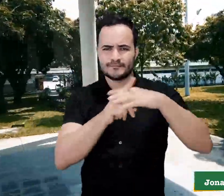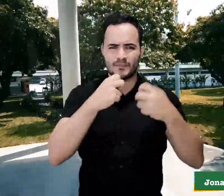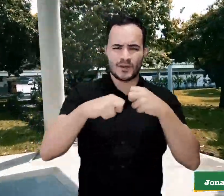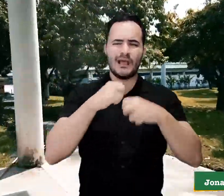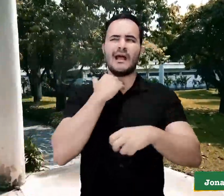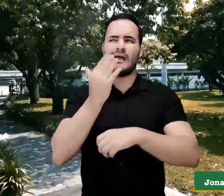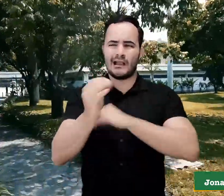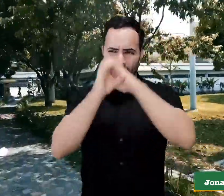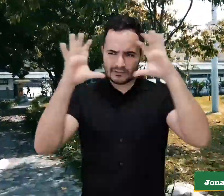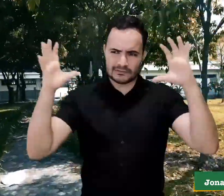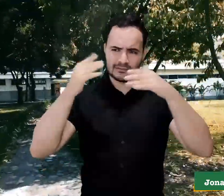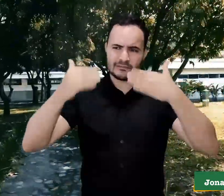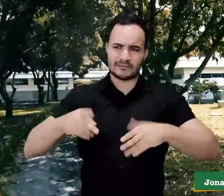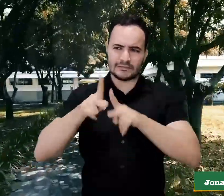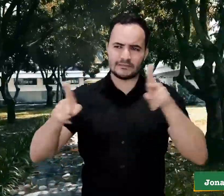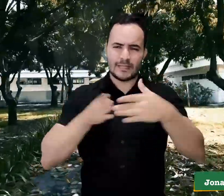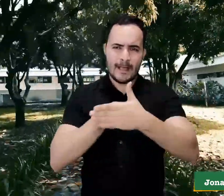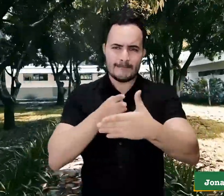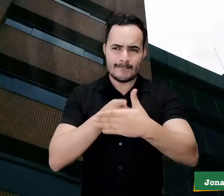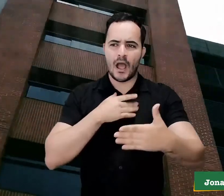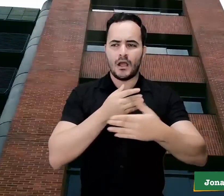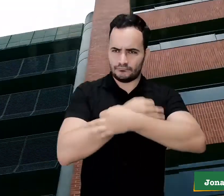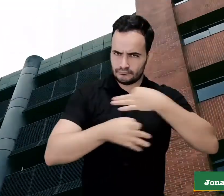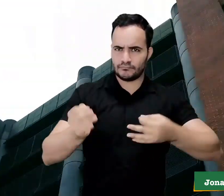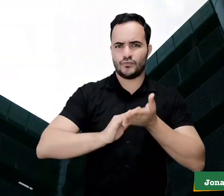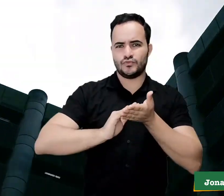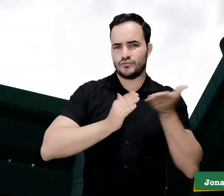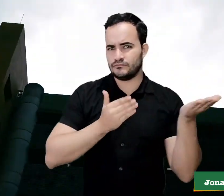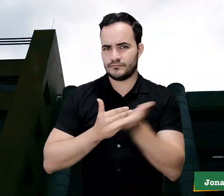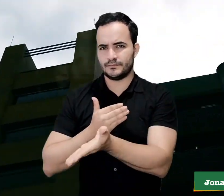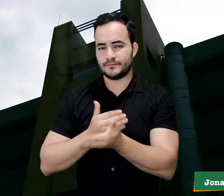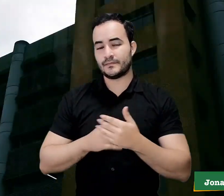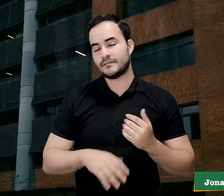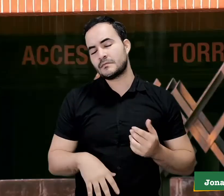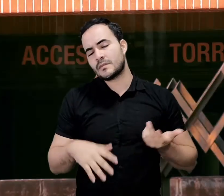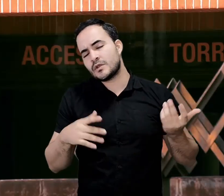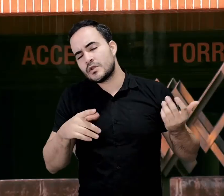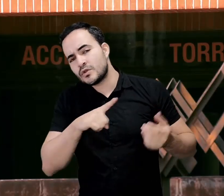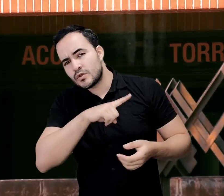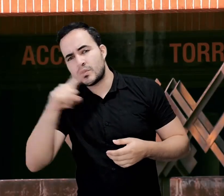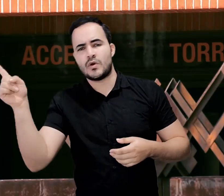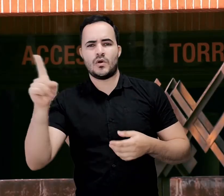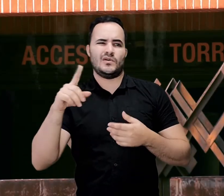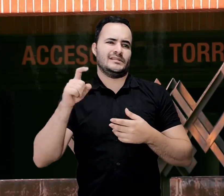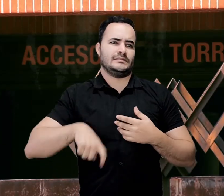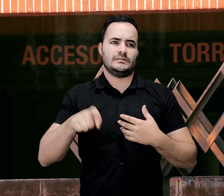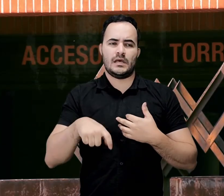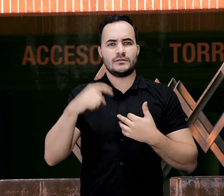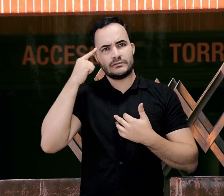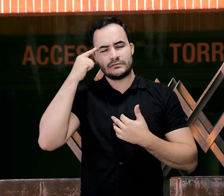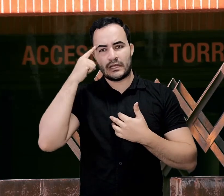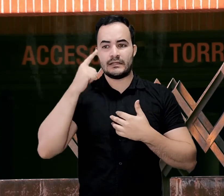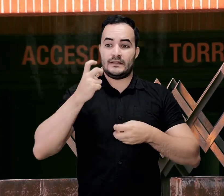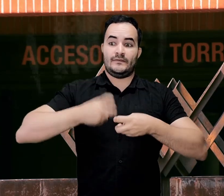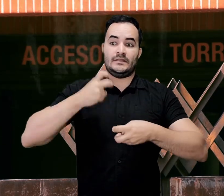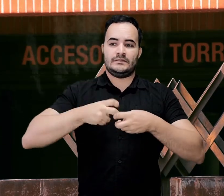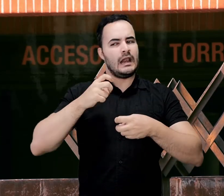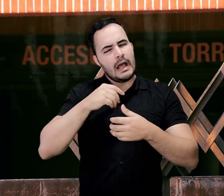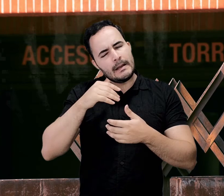para las personas con discapacidad, sin que esto implique que haya un cambio o que se disminuya la